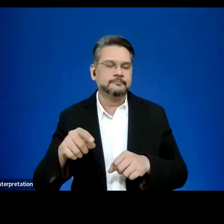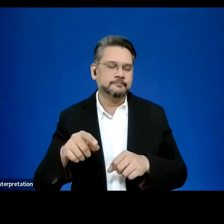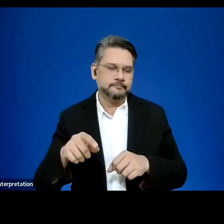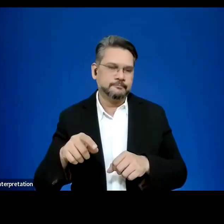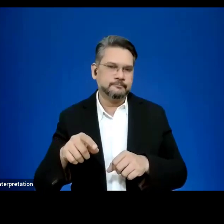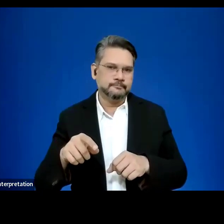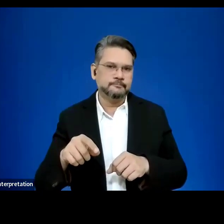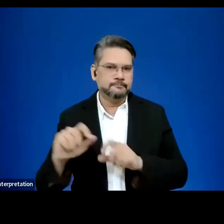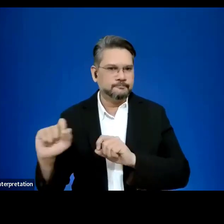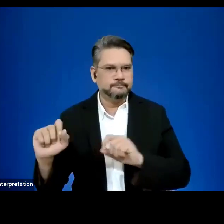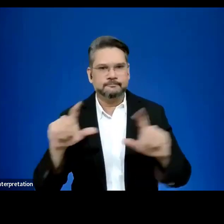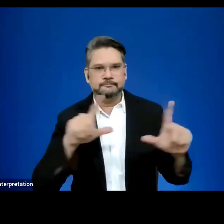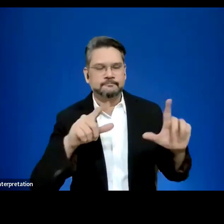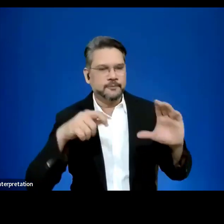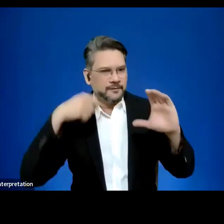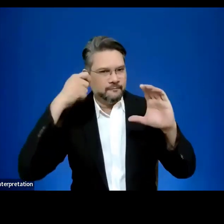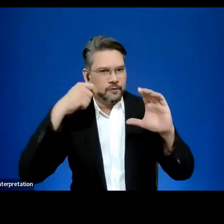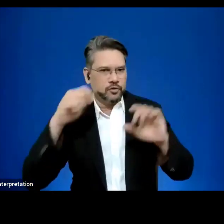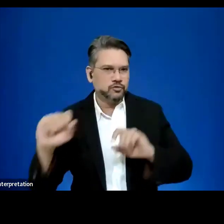我现在请 Richard